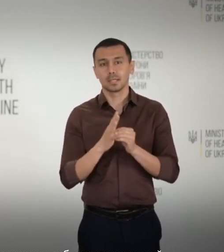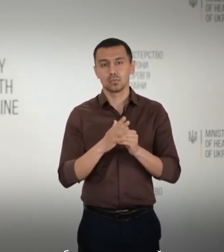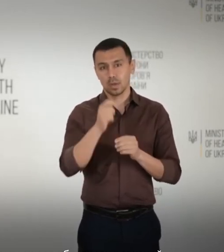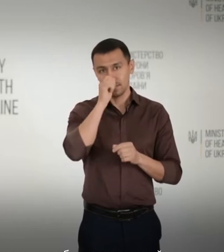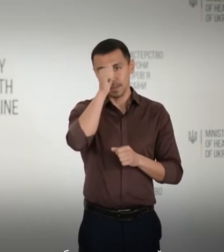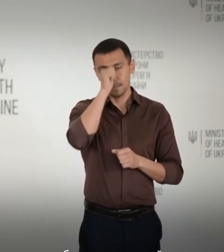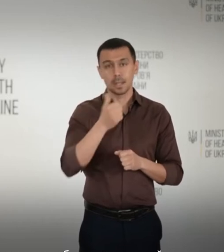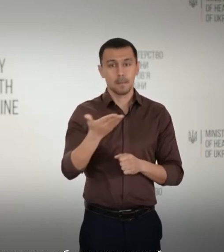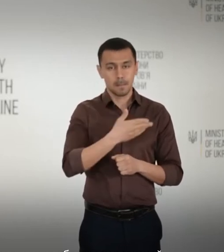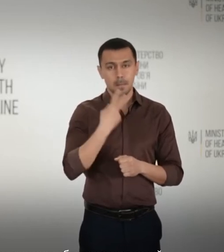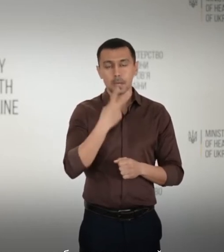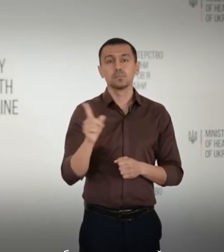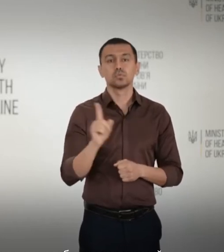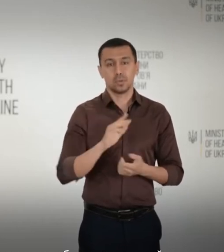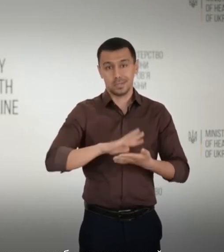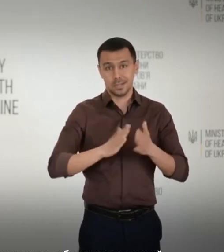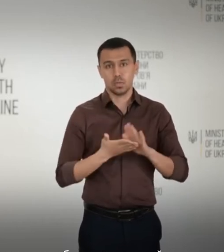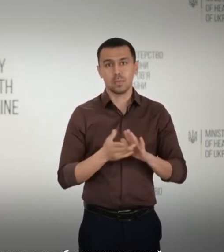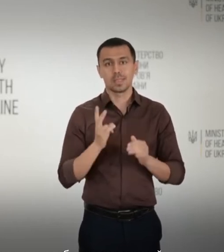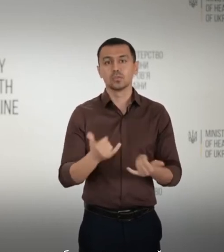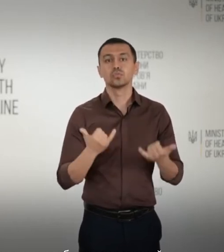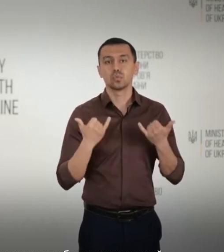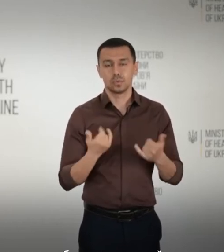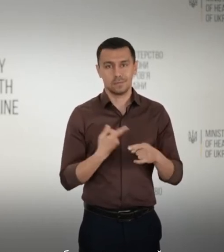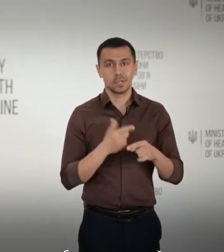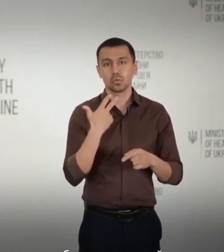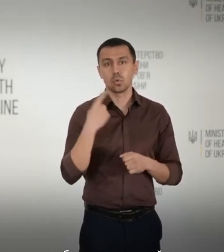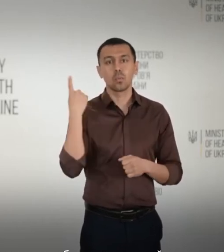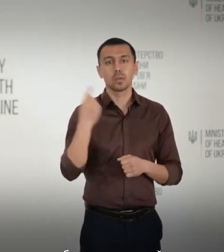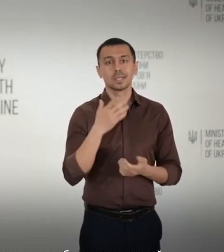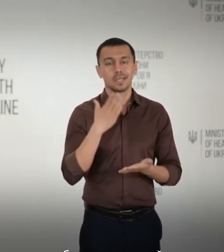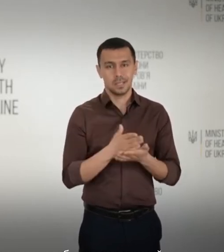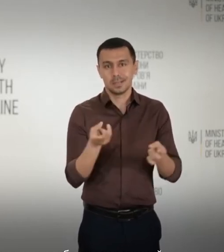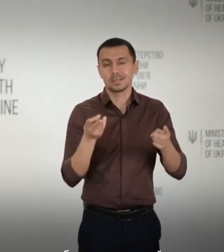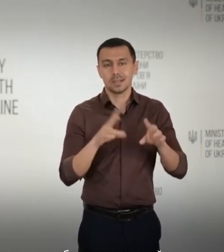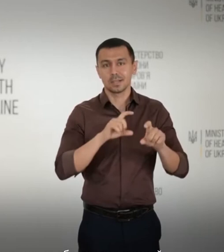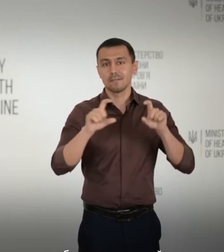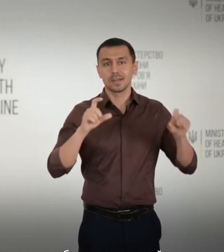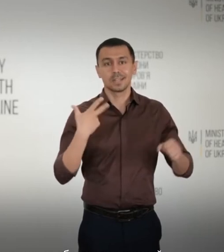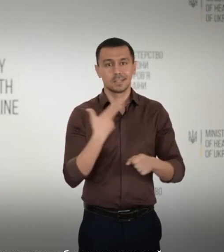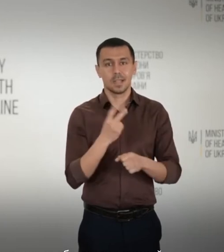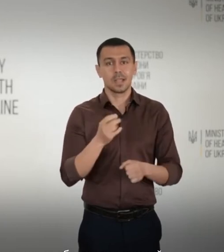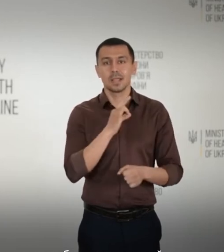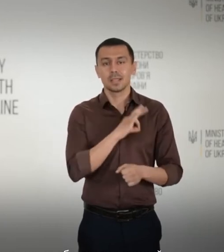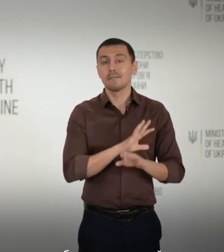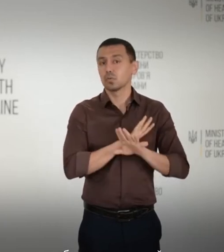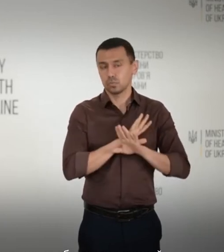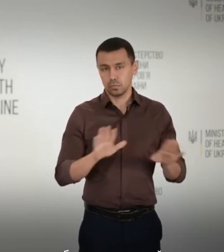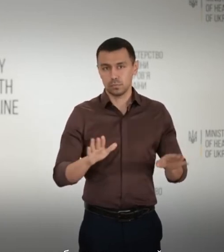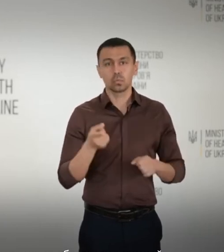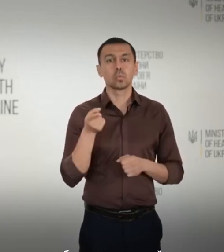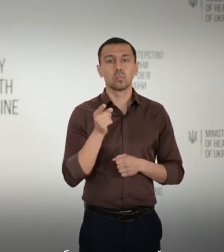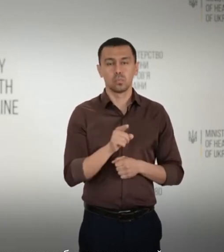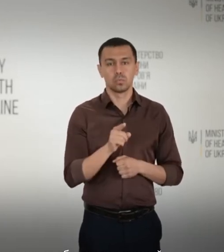9-15 квітня. Ми бачимо, що станом на сьогодні в цих трьох областях є залишки вакцини, які не використовуються.